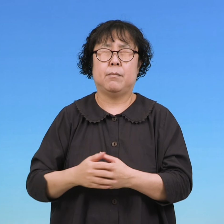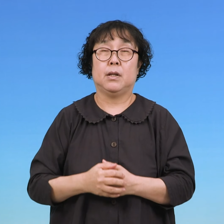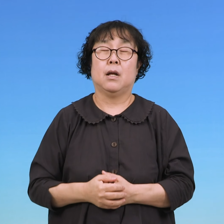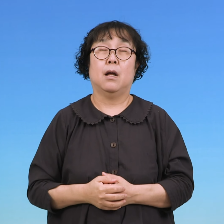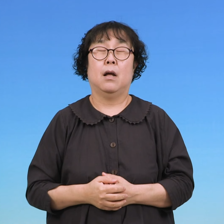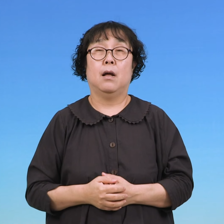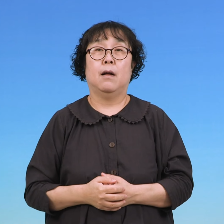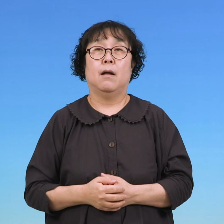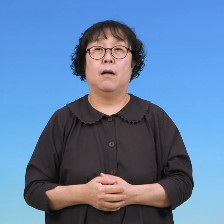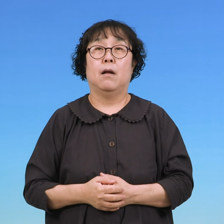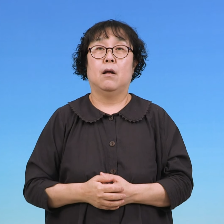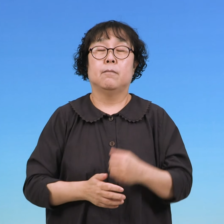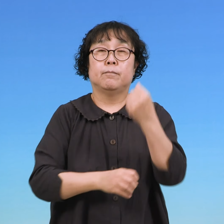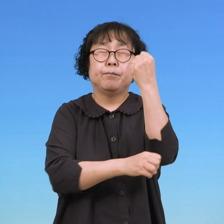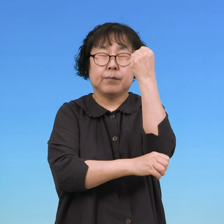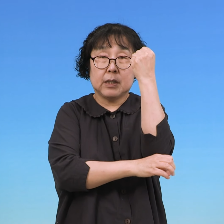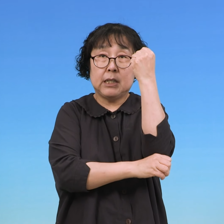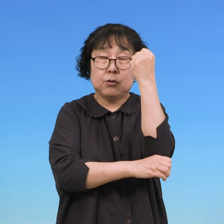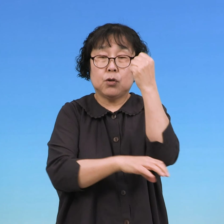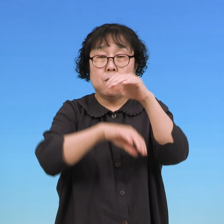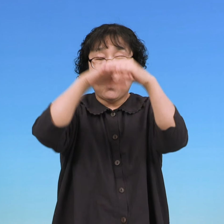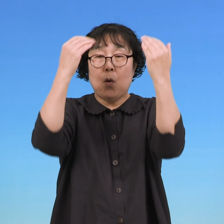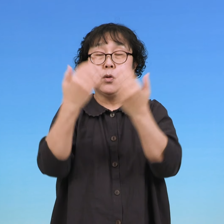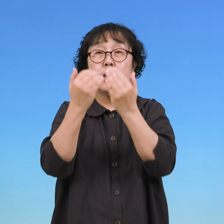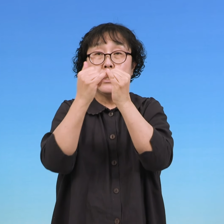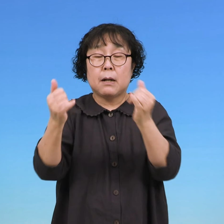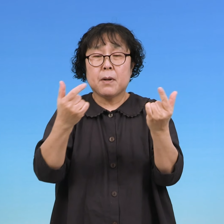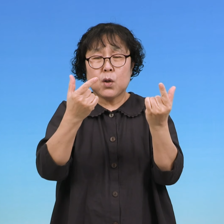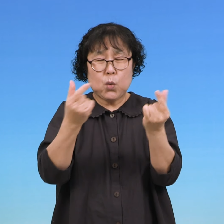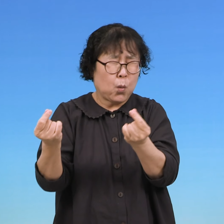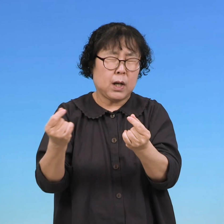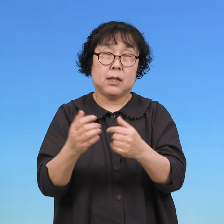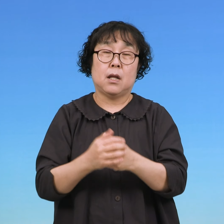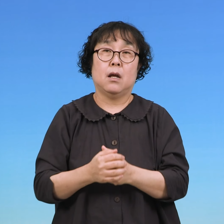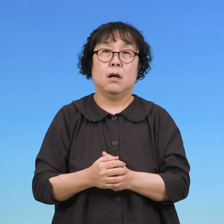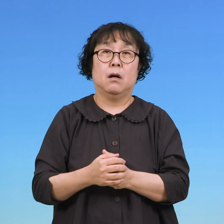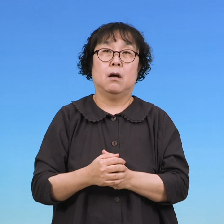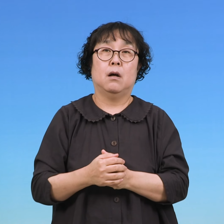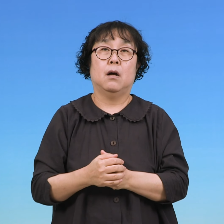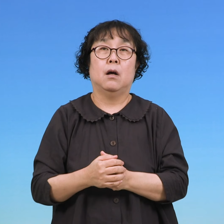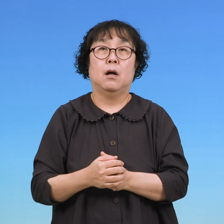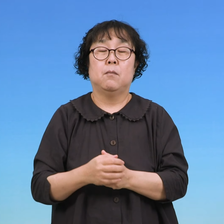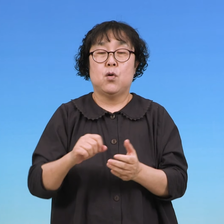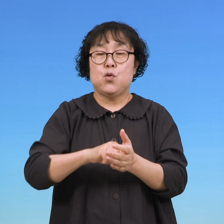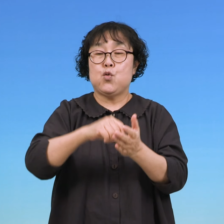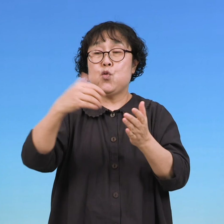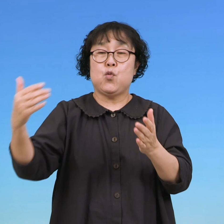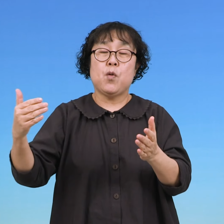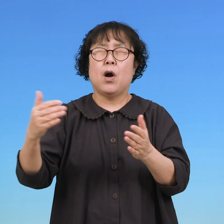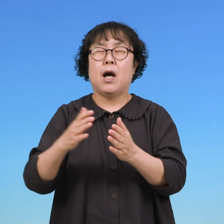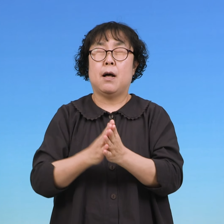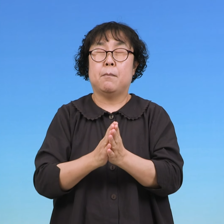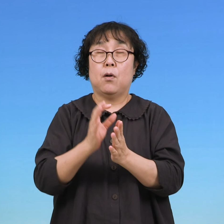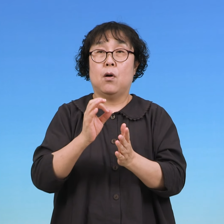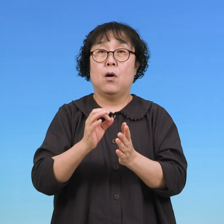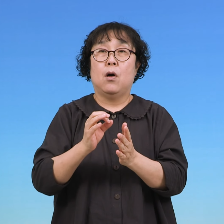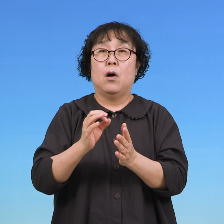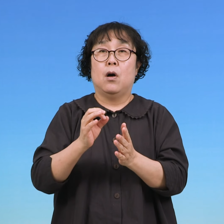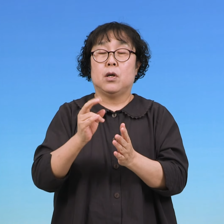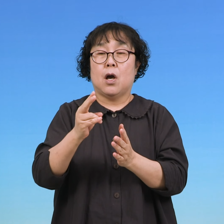지난주 말씀드렸잖아요. 기준이라는 거는 모든 사람에게 똑같이 적용이 돼야지 막 유명한